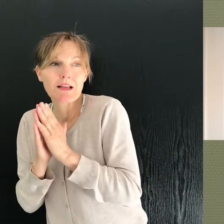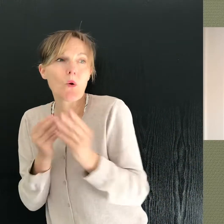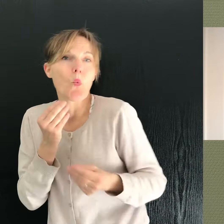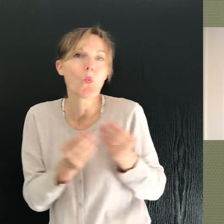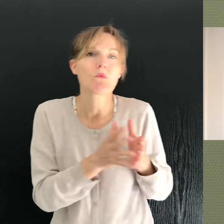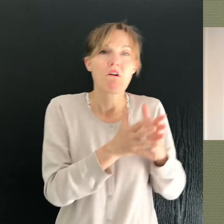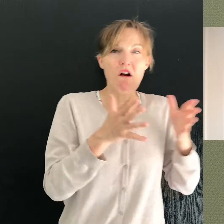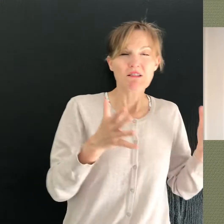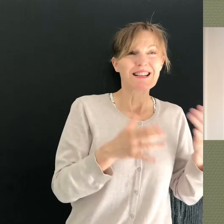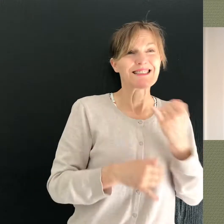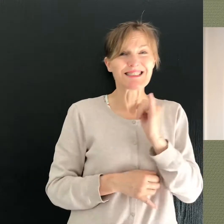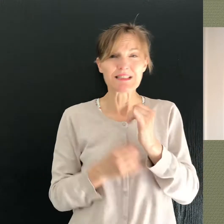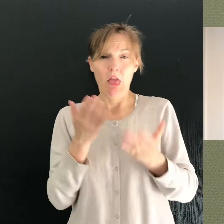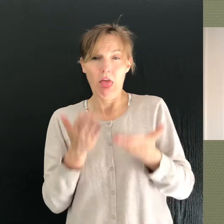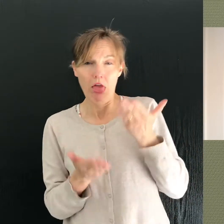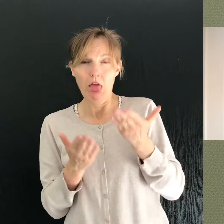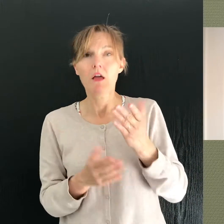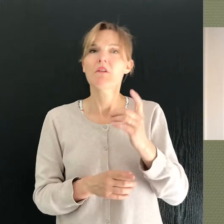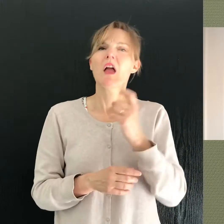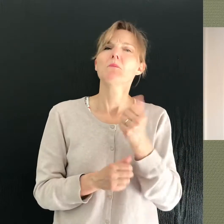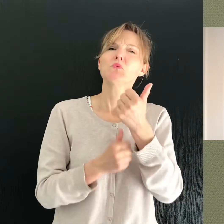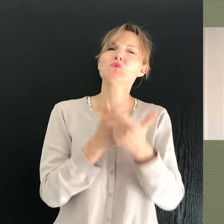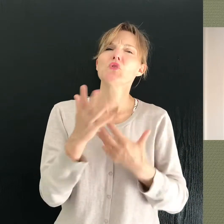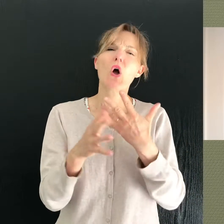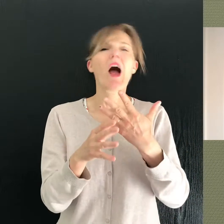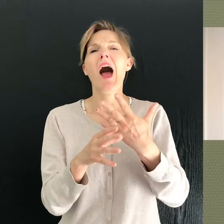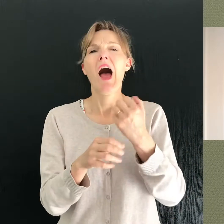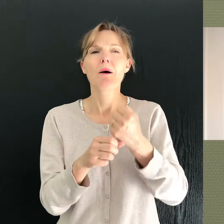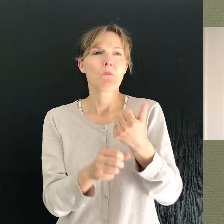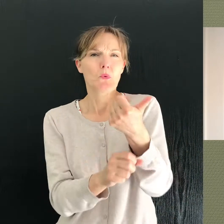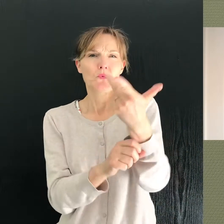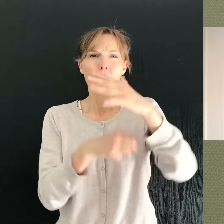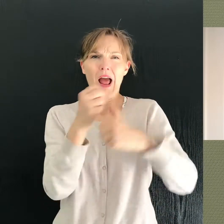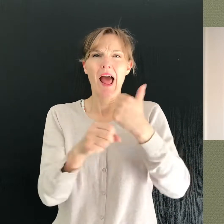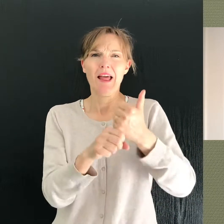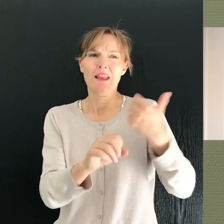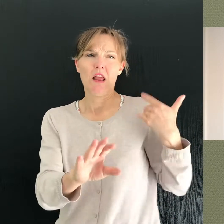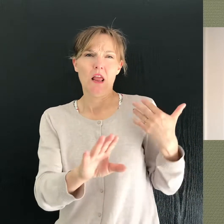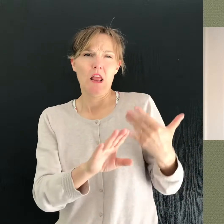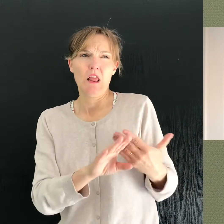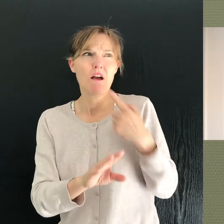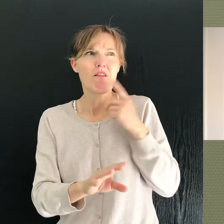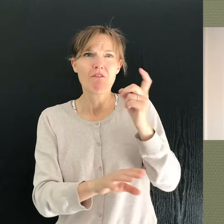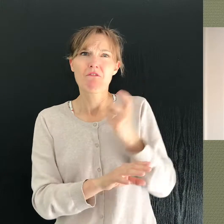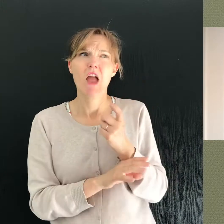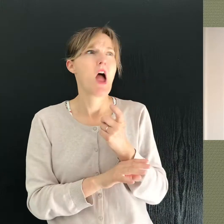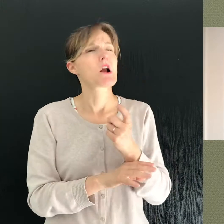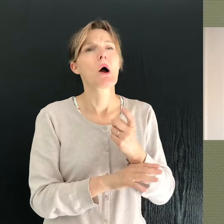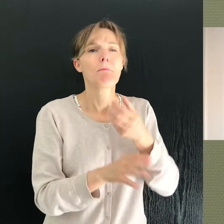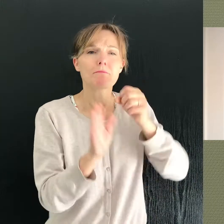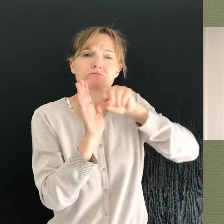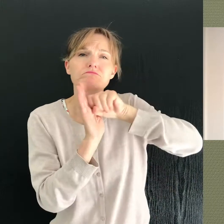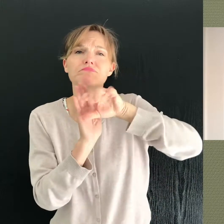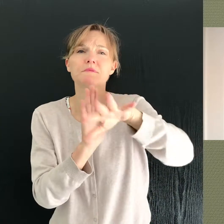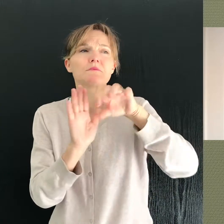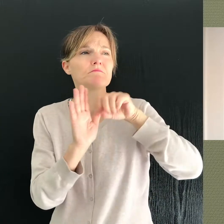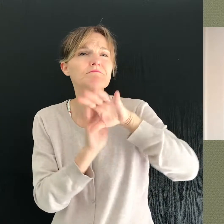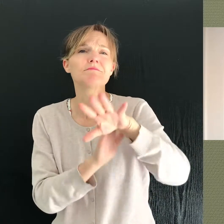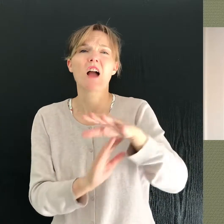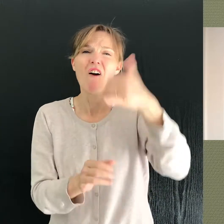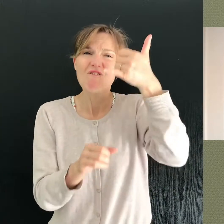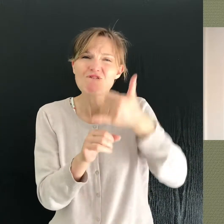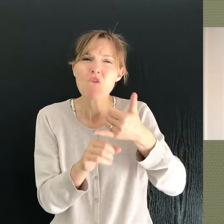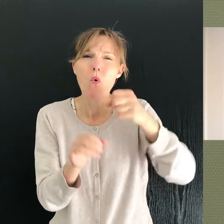accentuées depuis plusieurs années, c'est notamment en raison de la prédication du faux évangile, tel que celui de